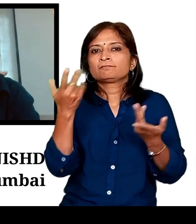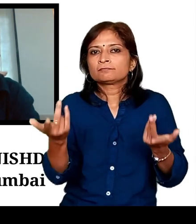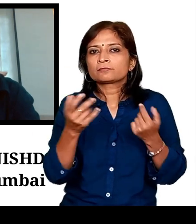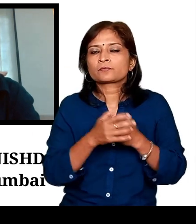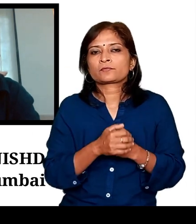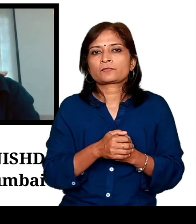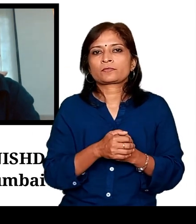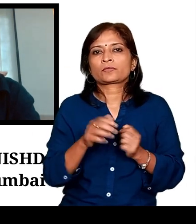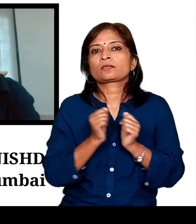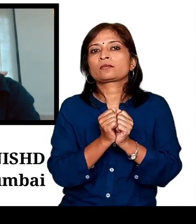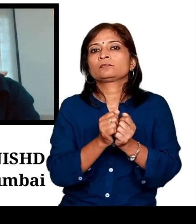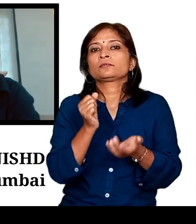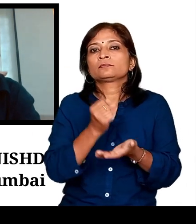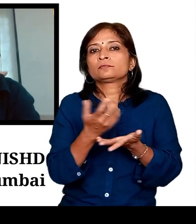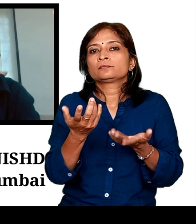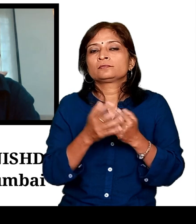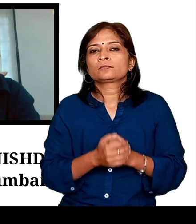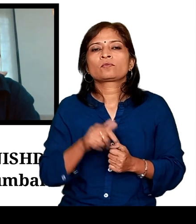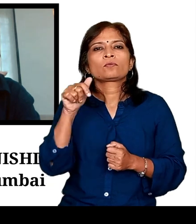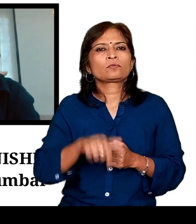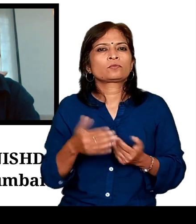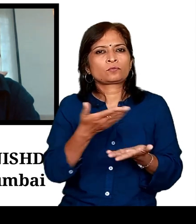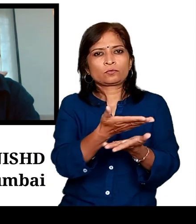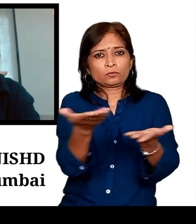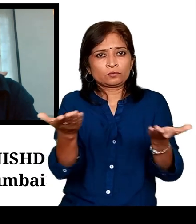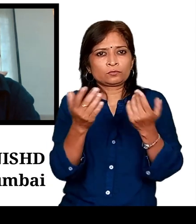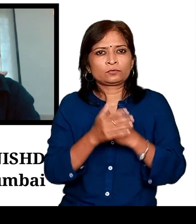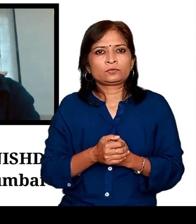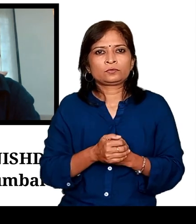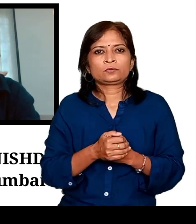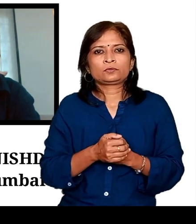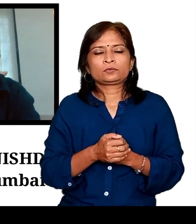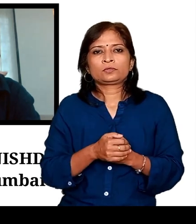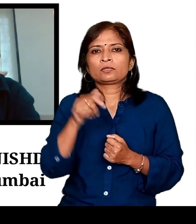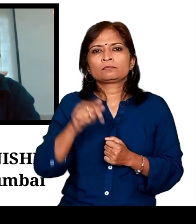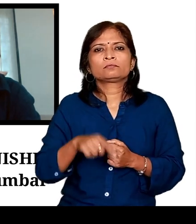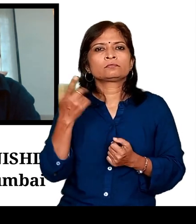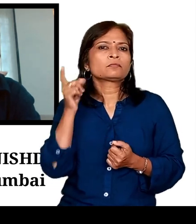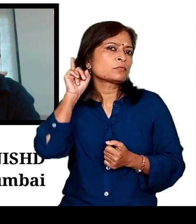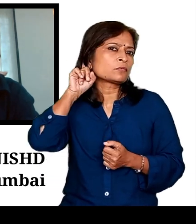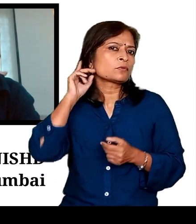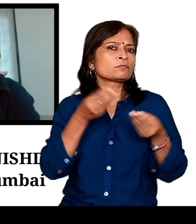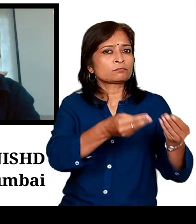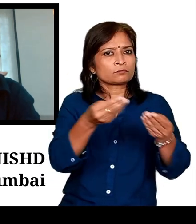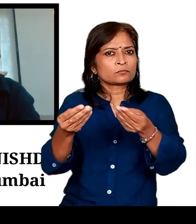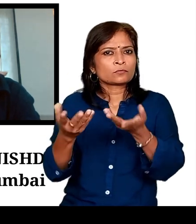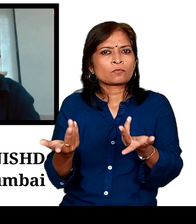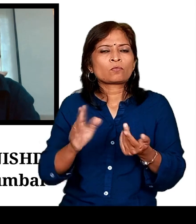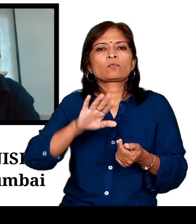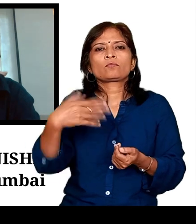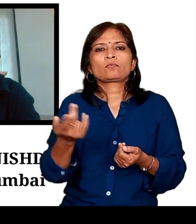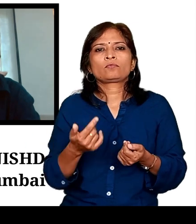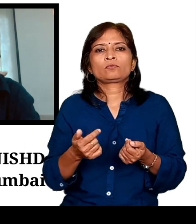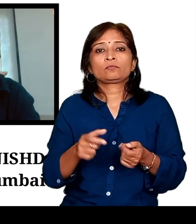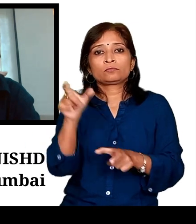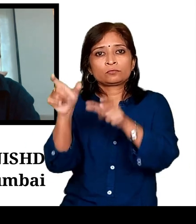कौन से डॉक्यूमेंट्स लाएं? जी जी। और ये और क्या सभी को ही ये हियरिंग एड दिए जाते हैं या कोई धनराशि भी